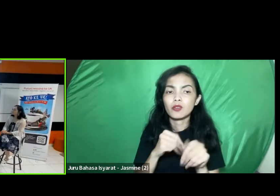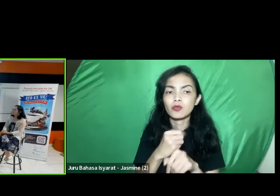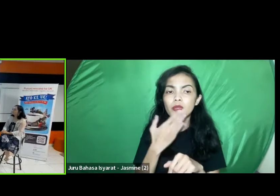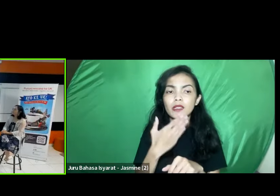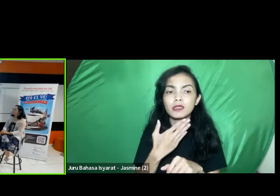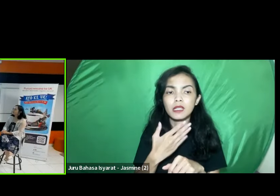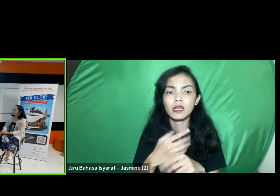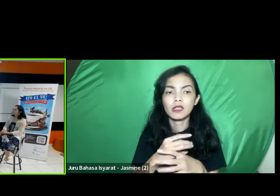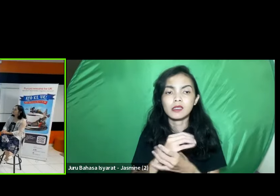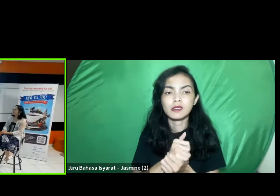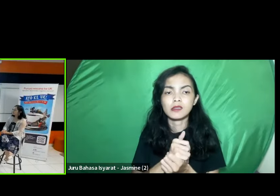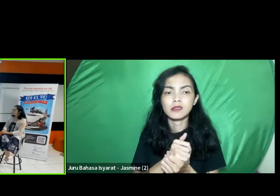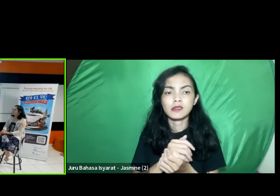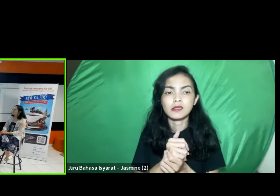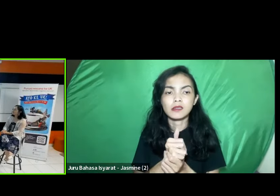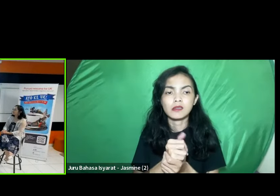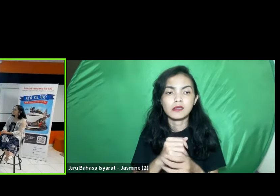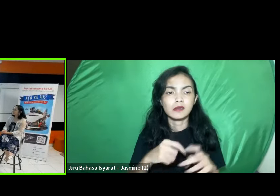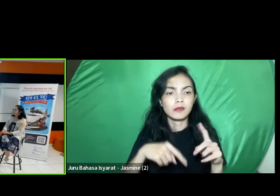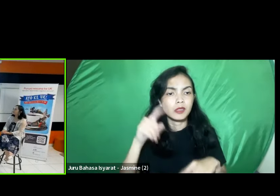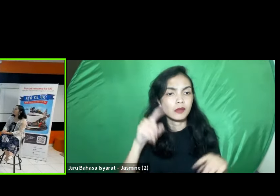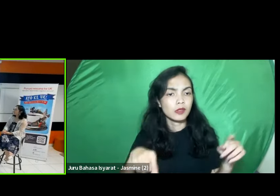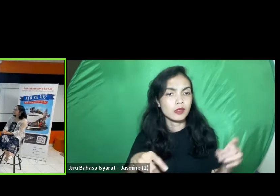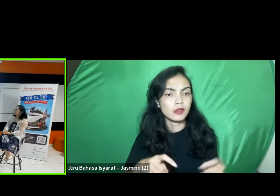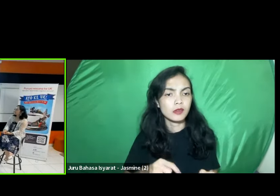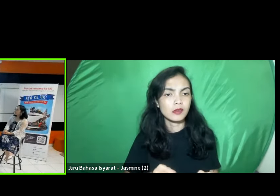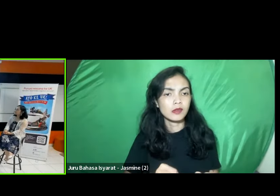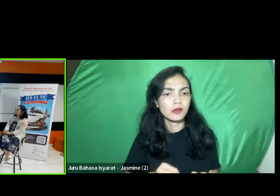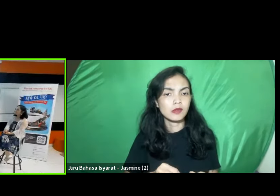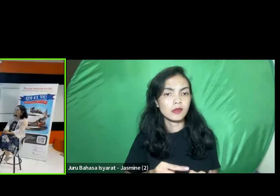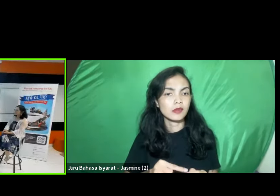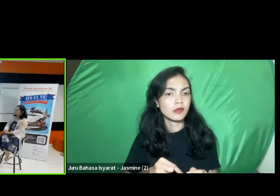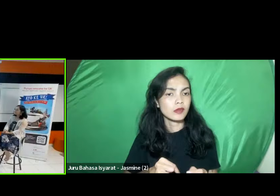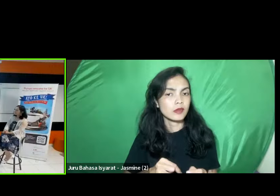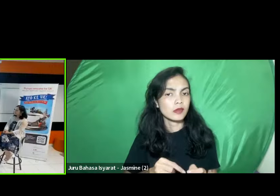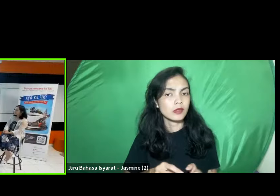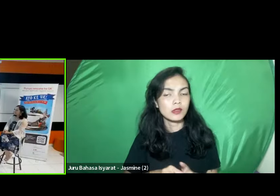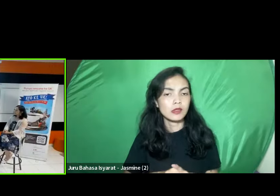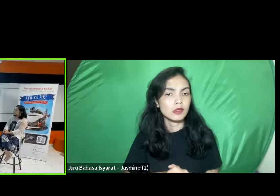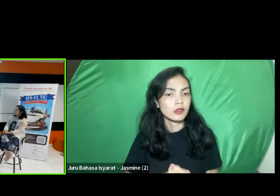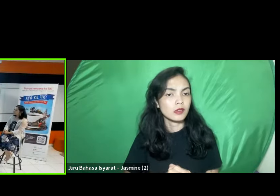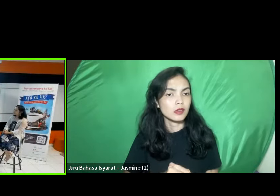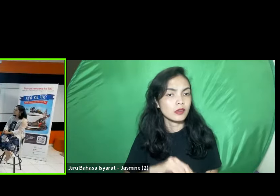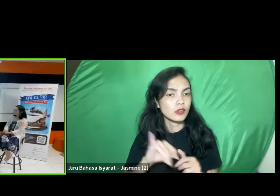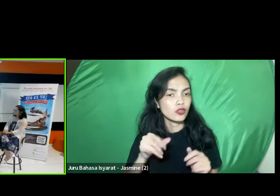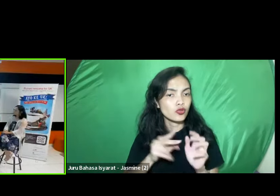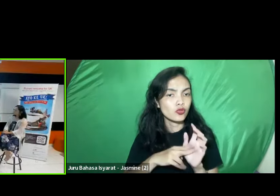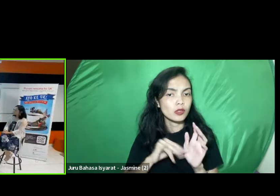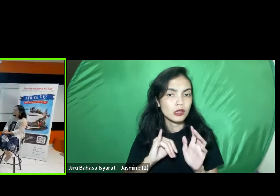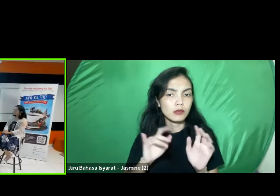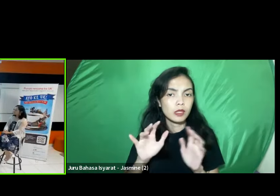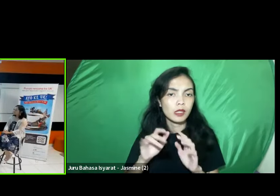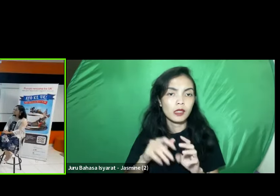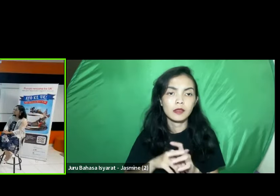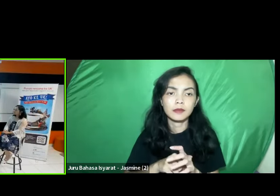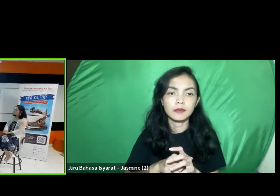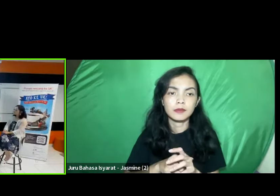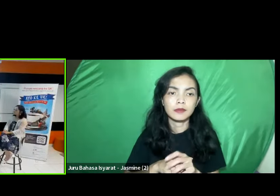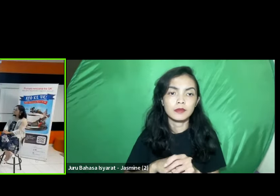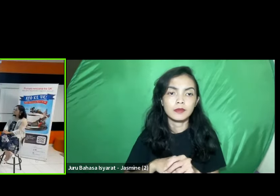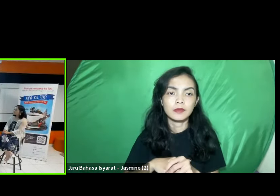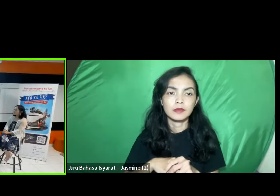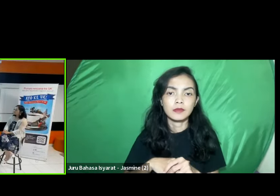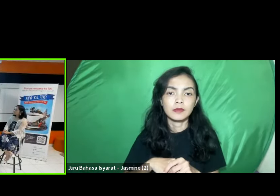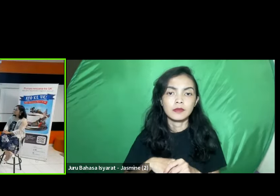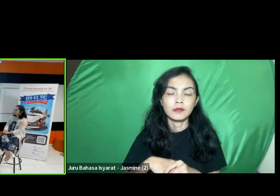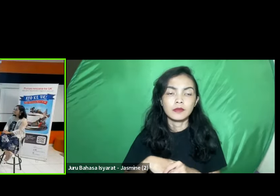nah beda-beda tuh beda-beda ya Heeh Juni kayaknya kebanyakan Setelah itu kita para